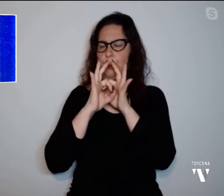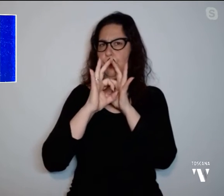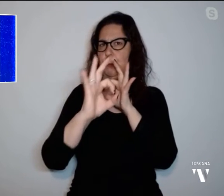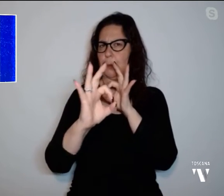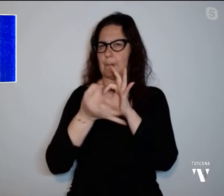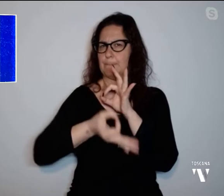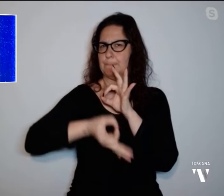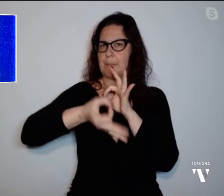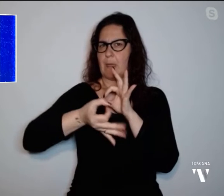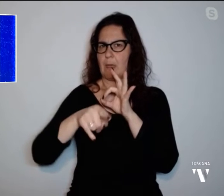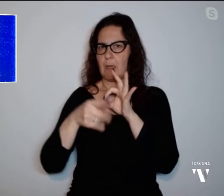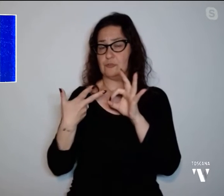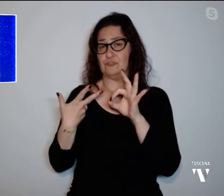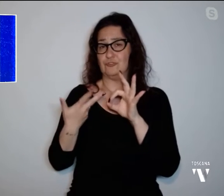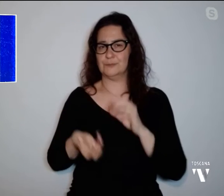precisione.